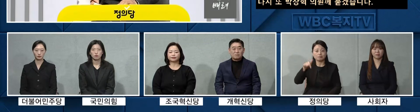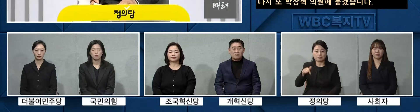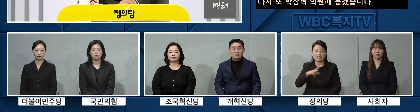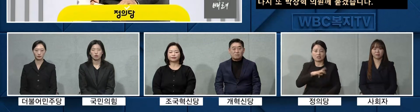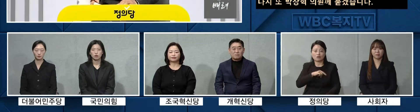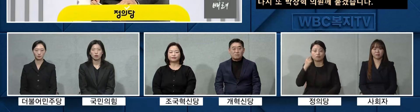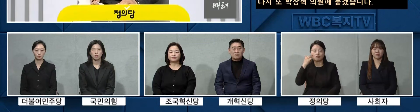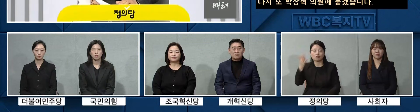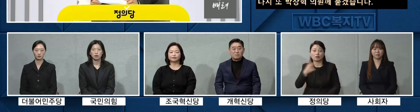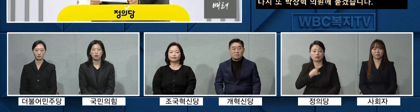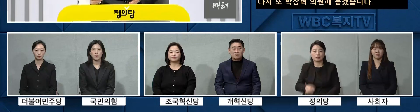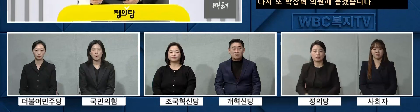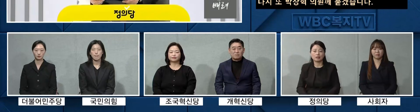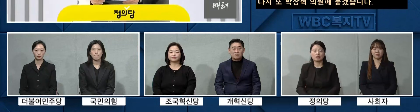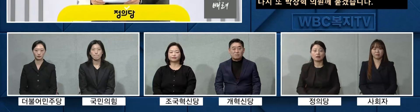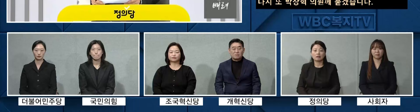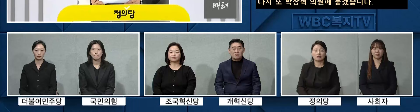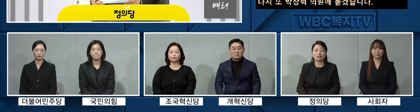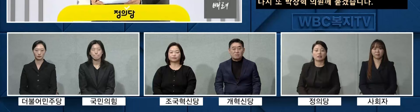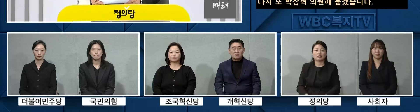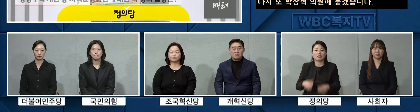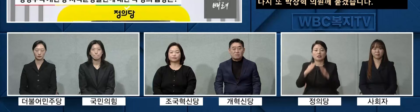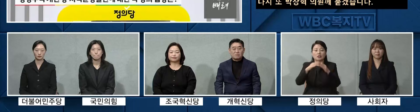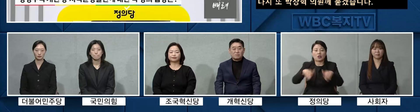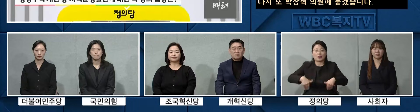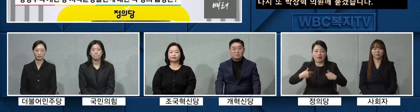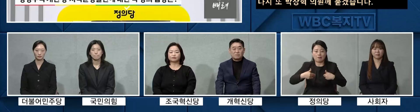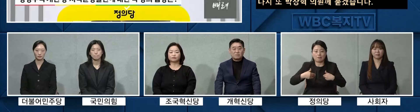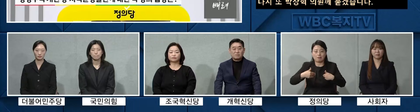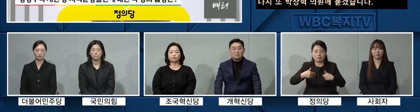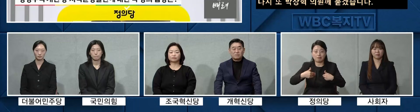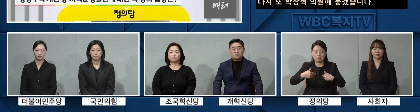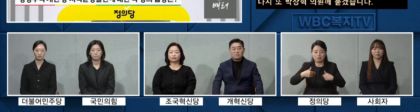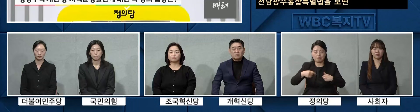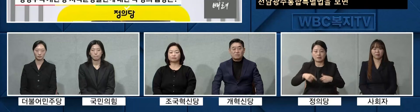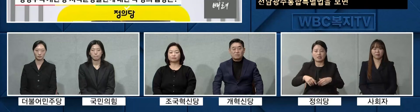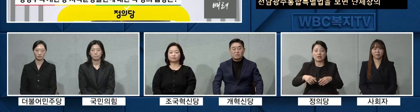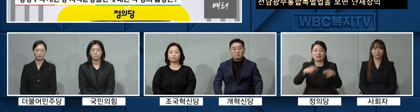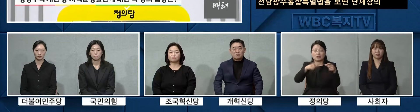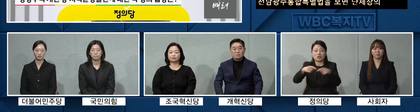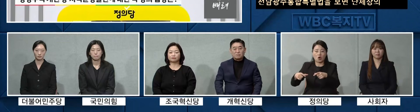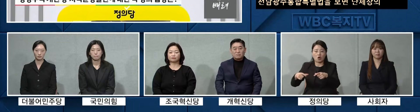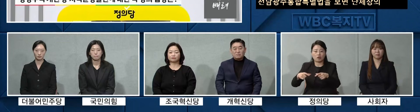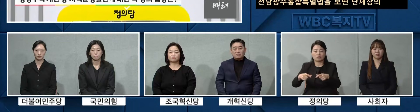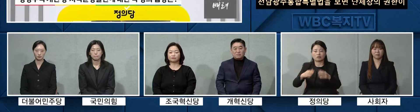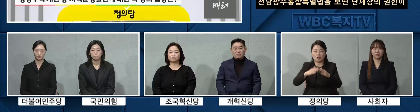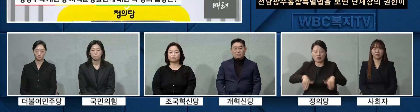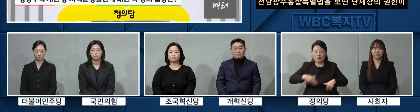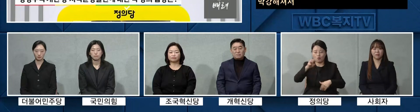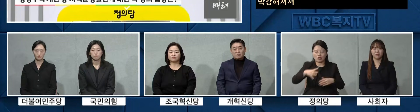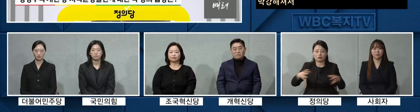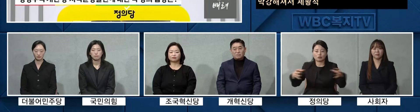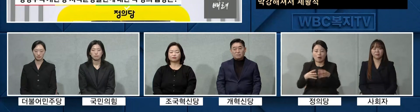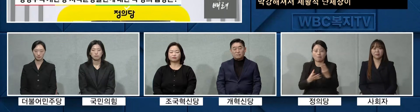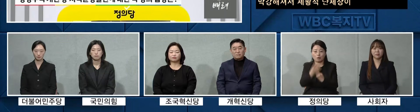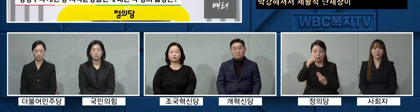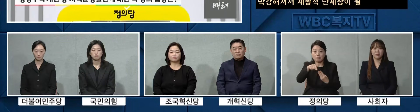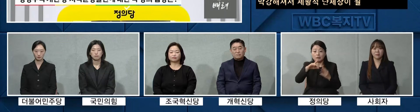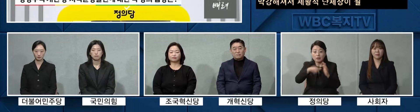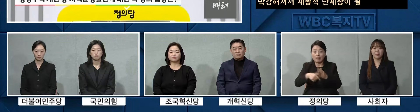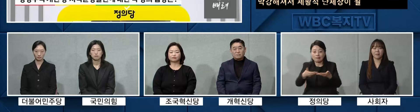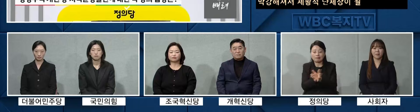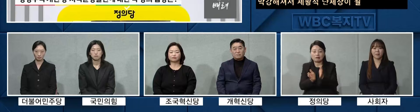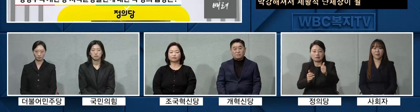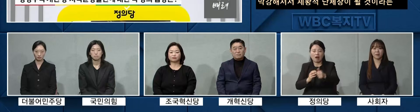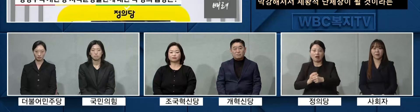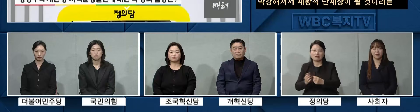광주 통합특별법을 보면 단체장의 권한이 막강해져서 제왕적 단체장이 될 것이라는 우려가 많습니다.